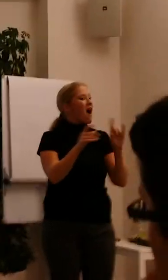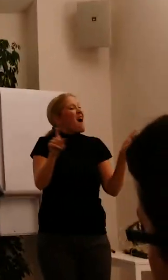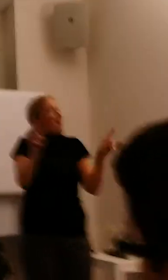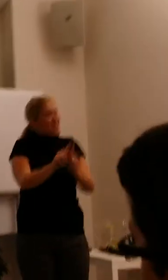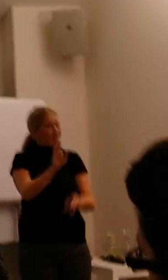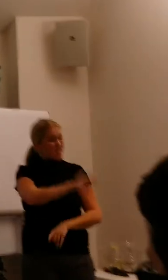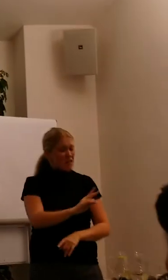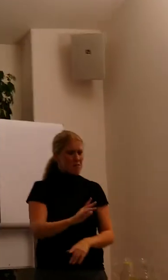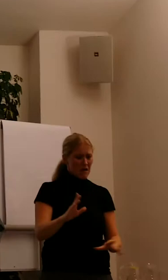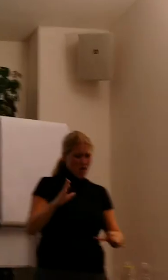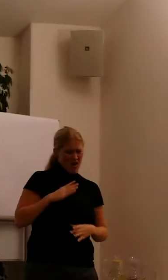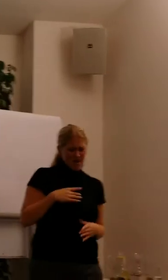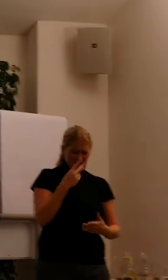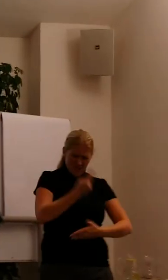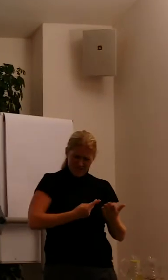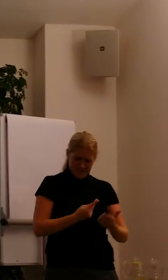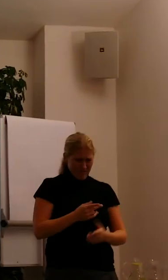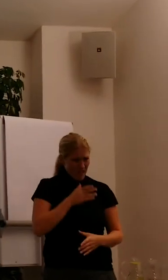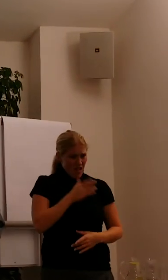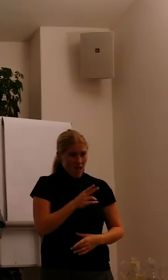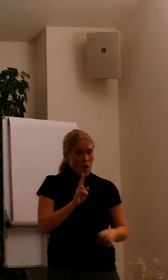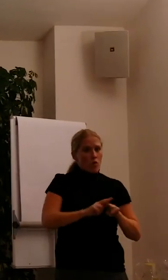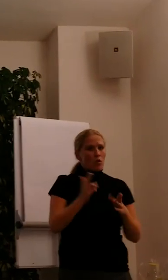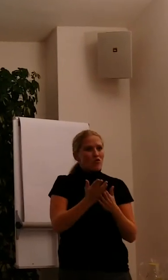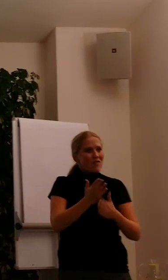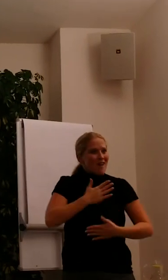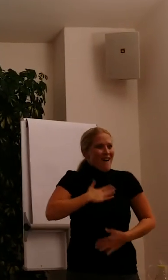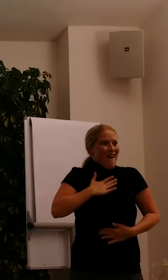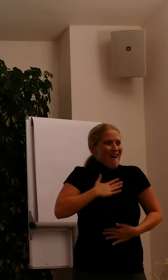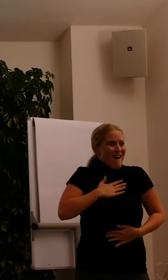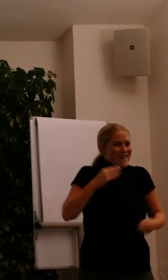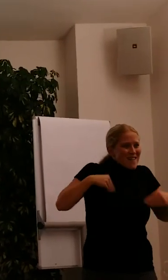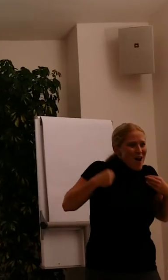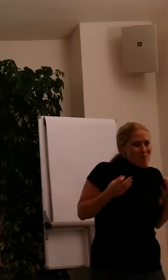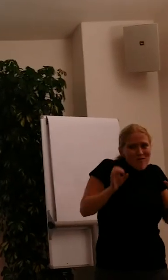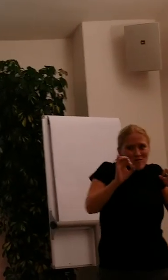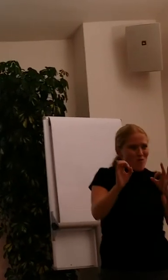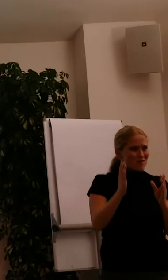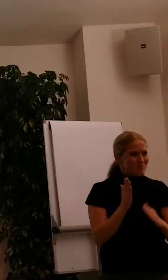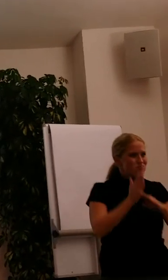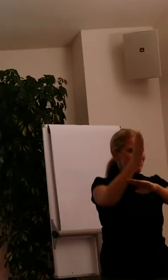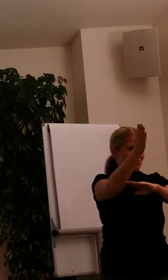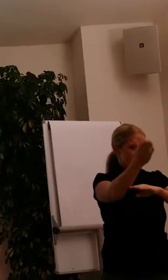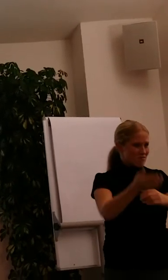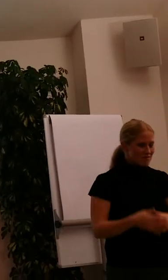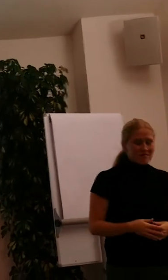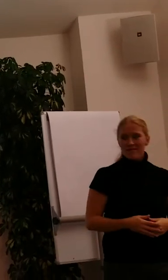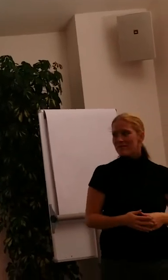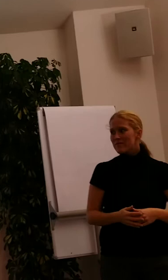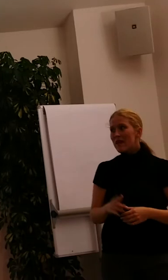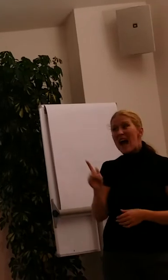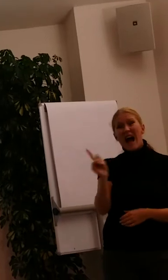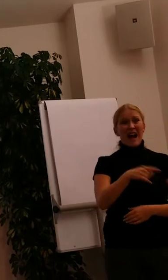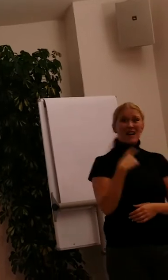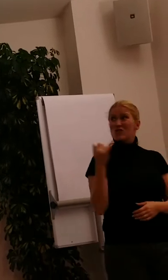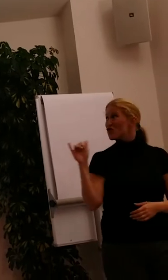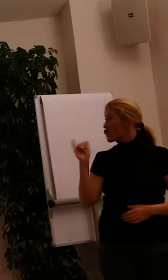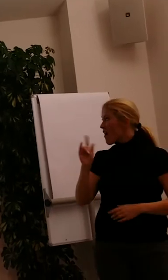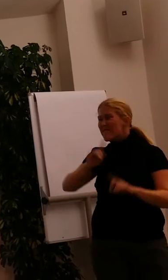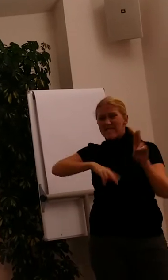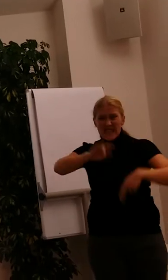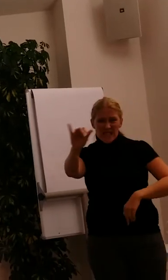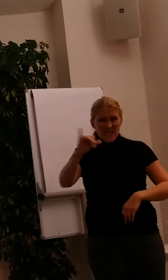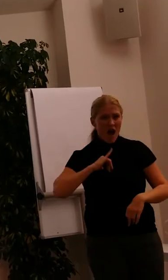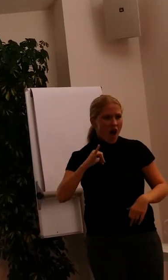čtení stala radost. Jak na to? Je to těžké. Budeme se snažit přemýšlet systémově a říct si, kdo má největší zájem na to,